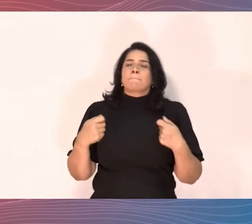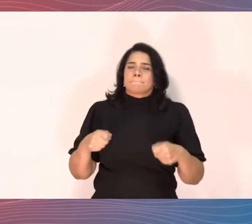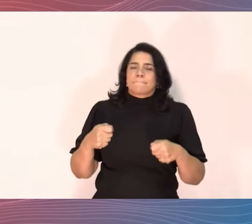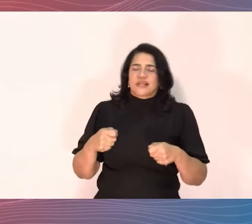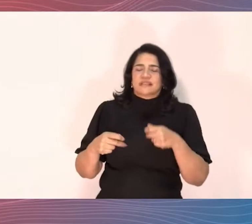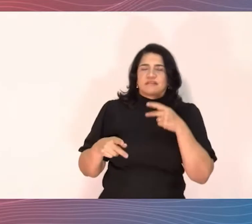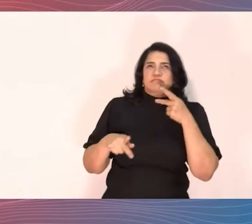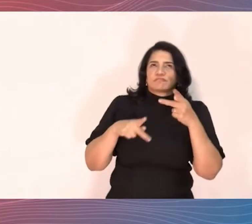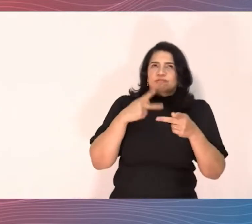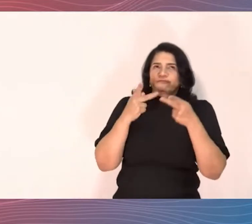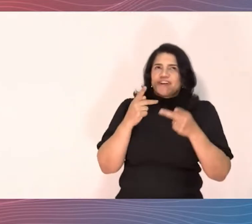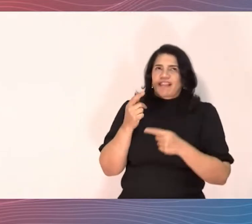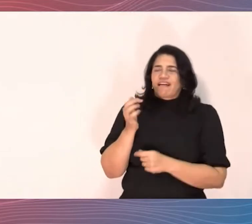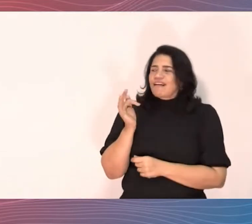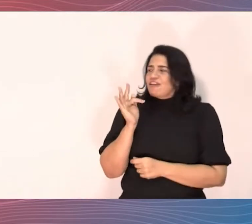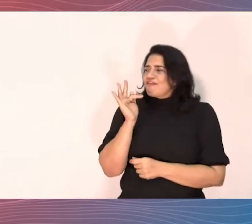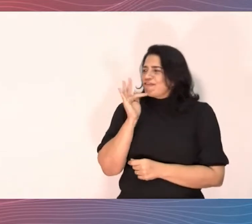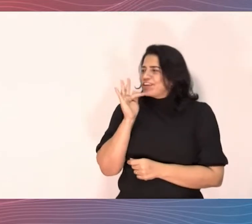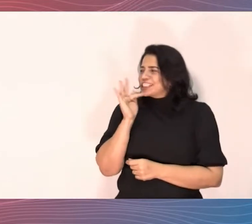Ele mal fala inglês.